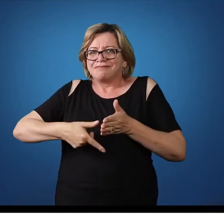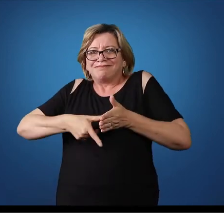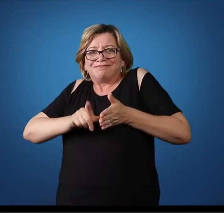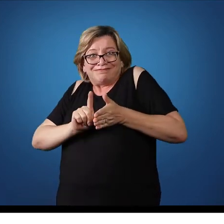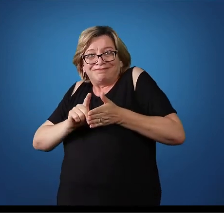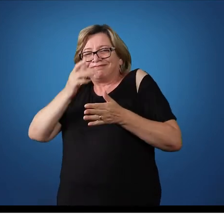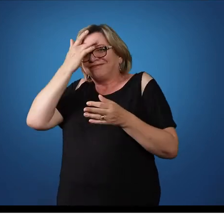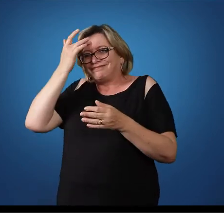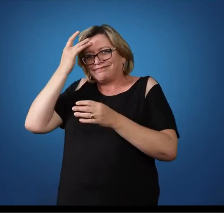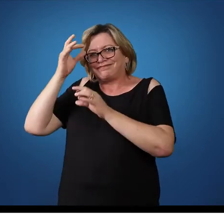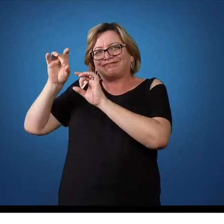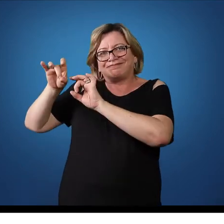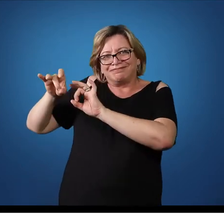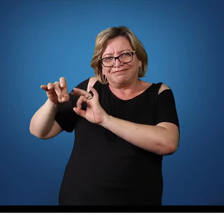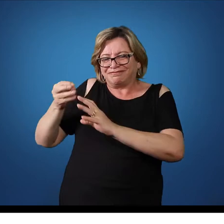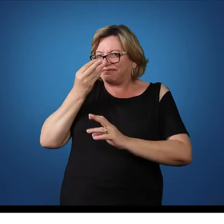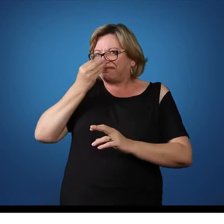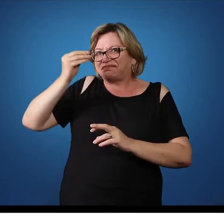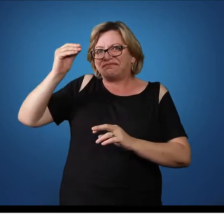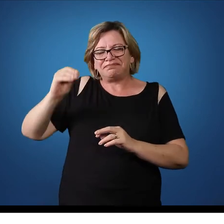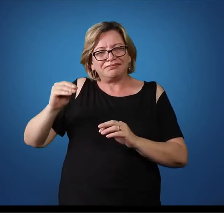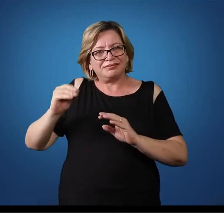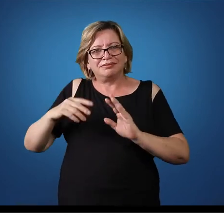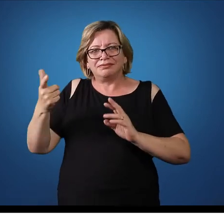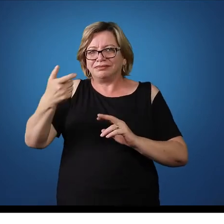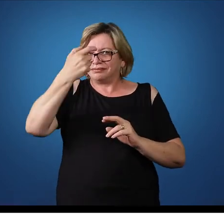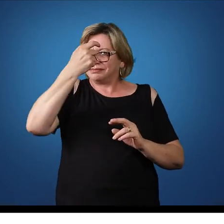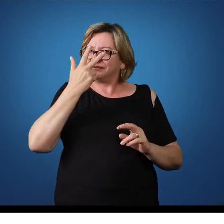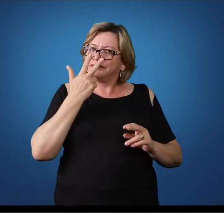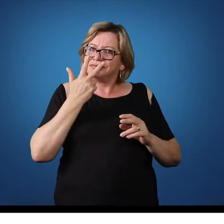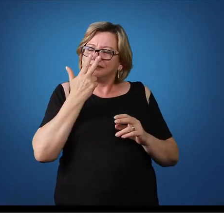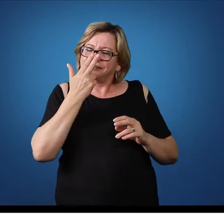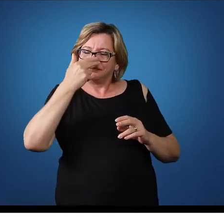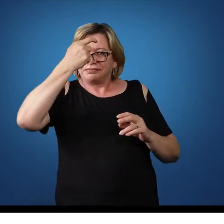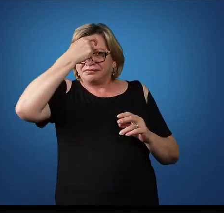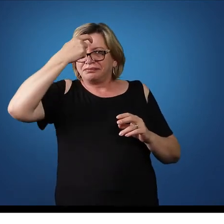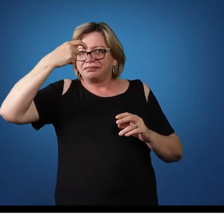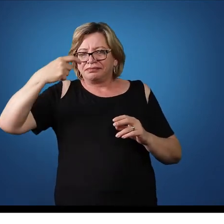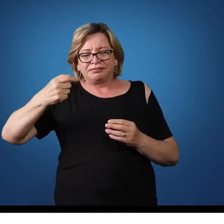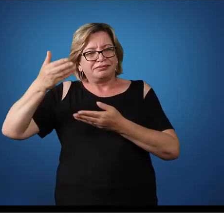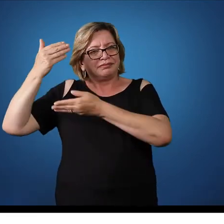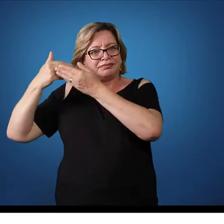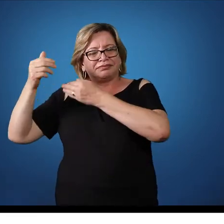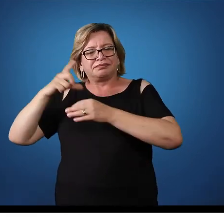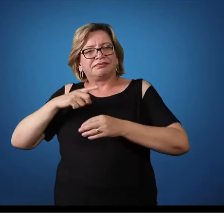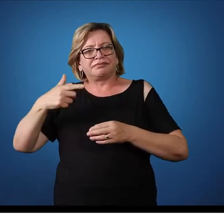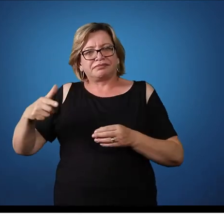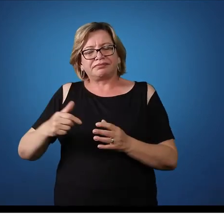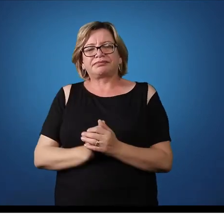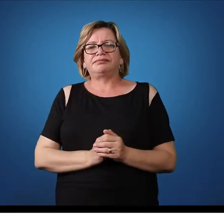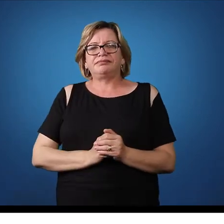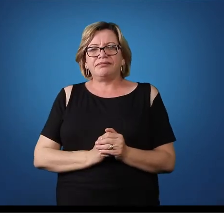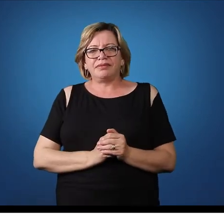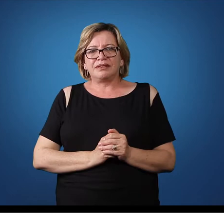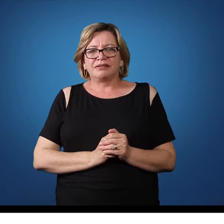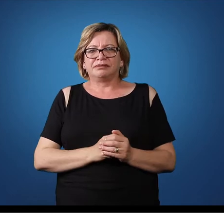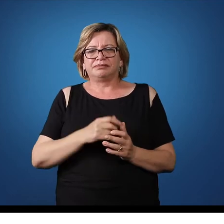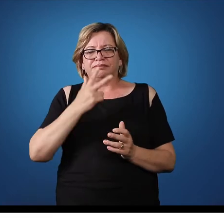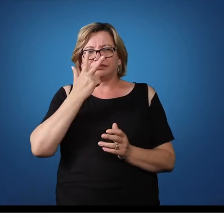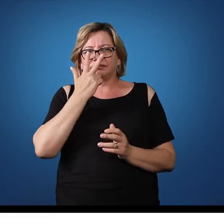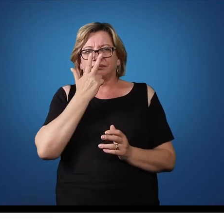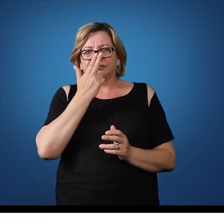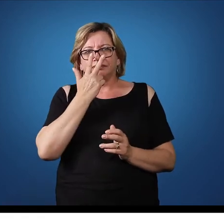rejeição da moralidade da época e do lugar em que elas foram apresentadas. Bom, parece